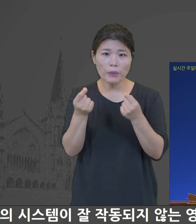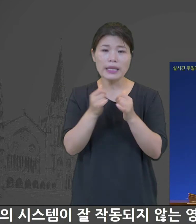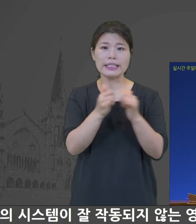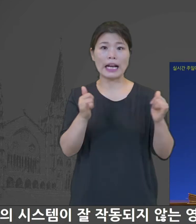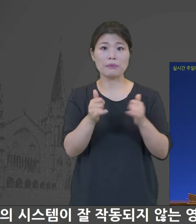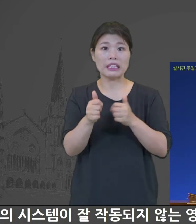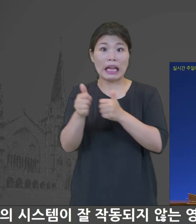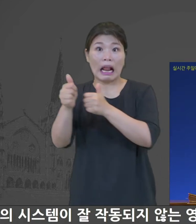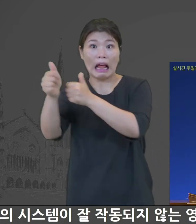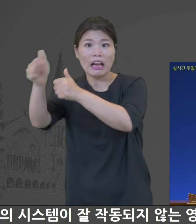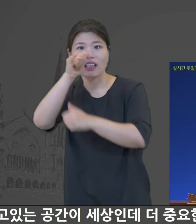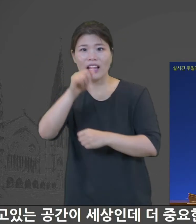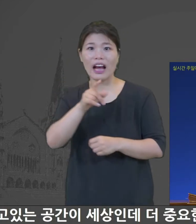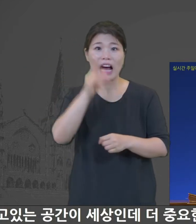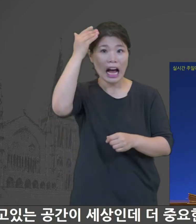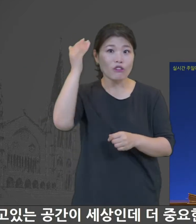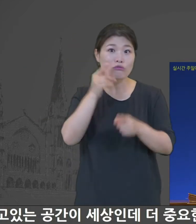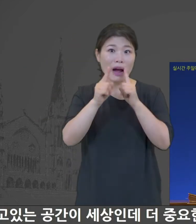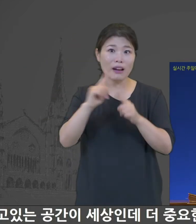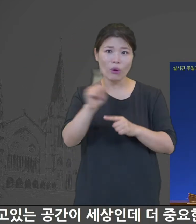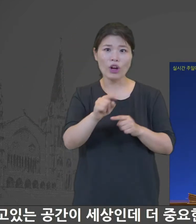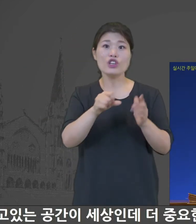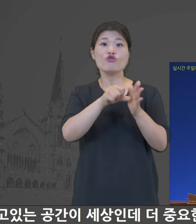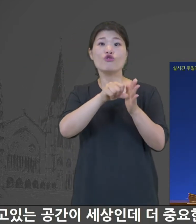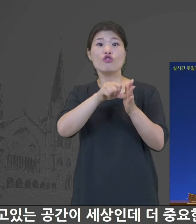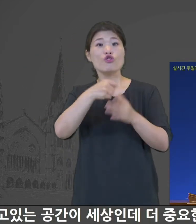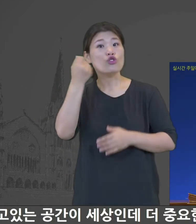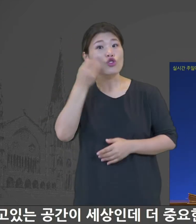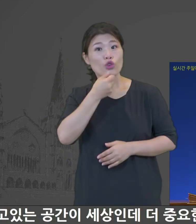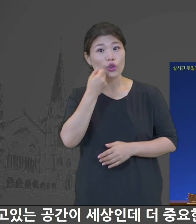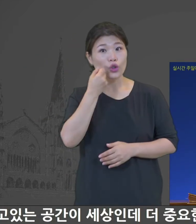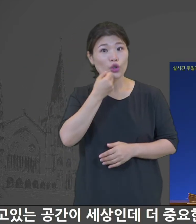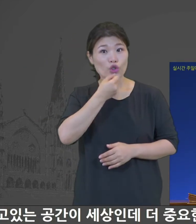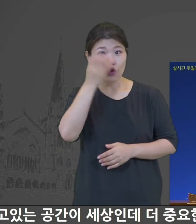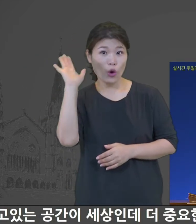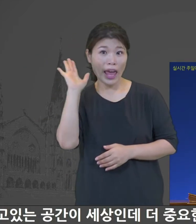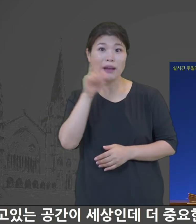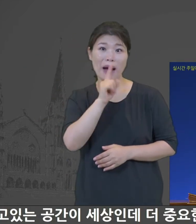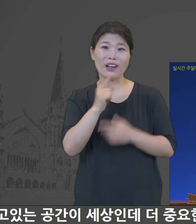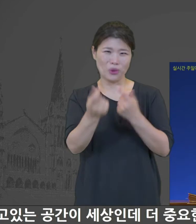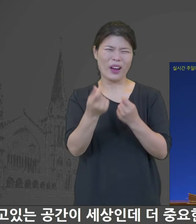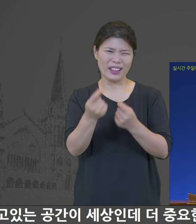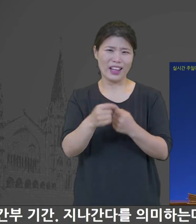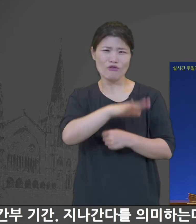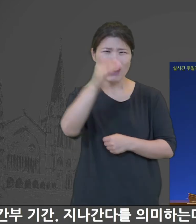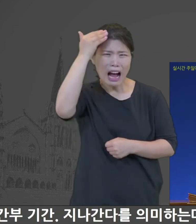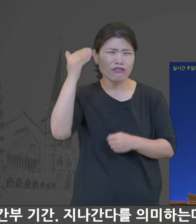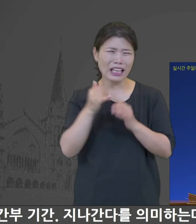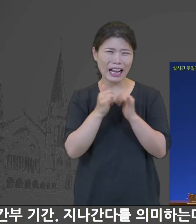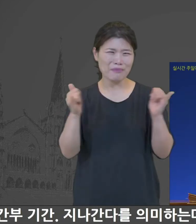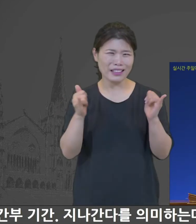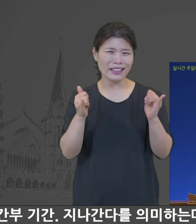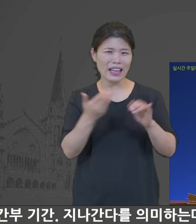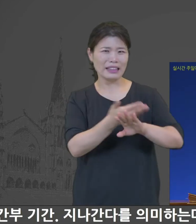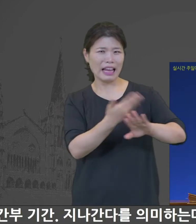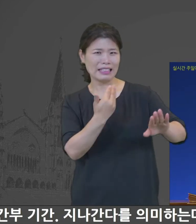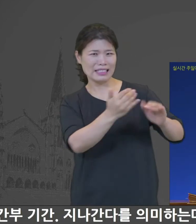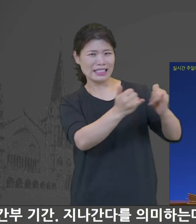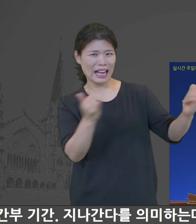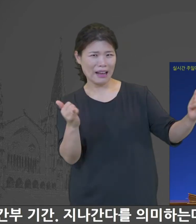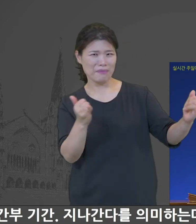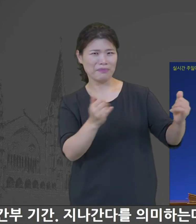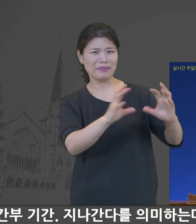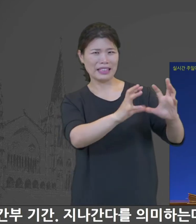여러분, 그냥 우리말로 하면 유행이라고 보면 좋을 것 같아요. 우리나라 사람들이요, 다른 어느